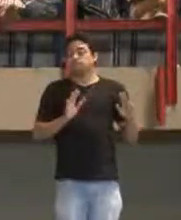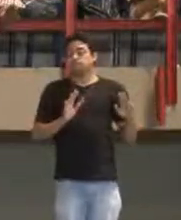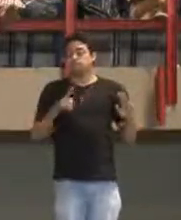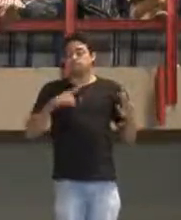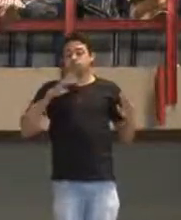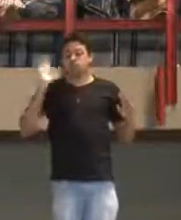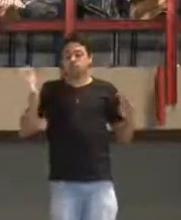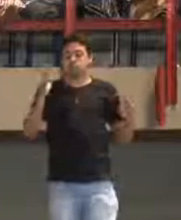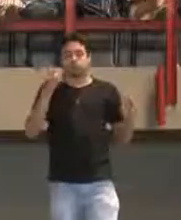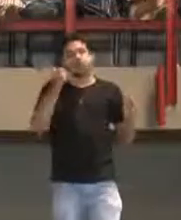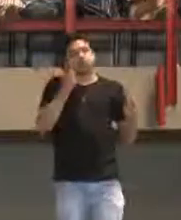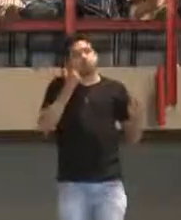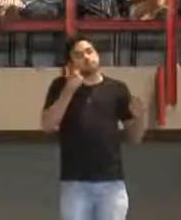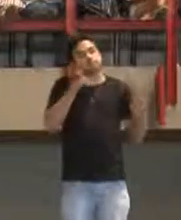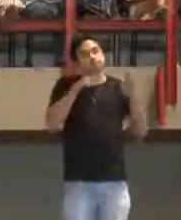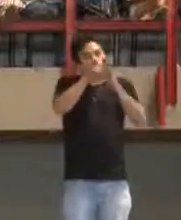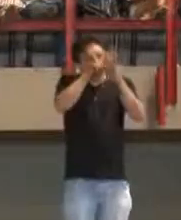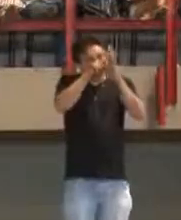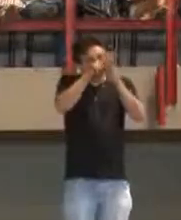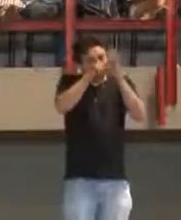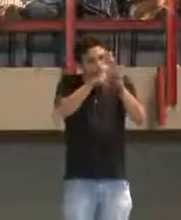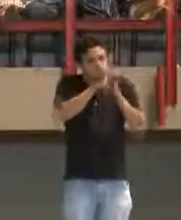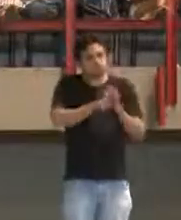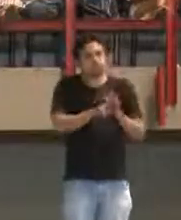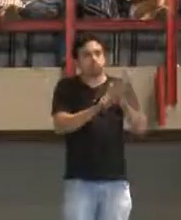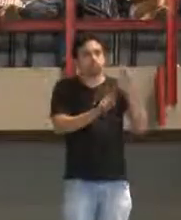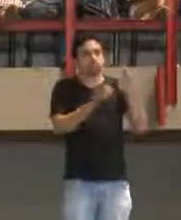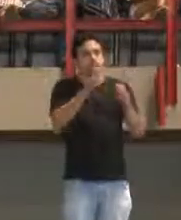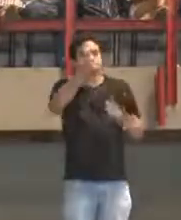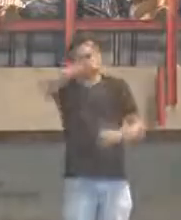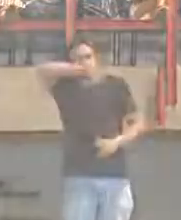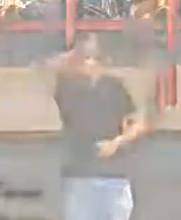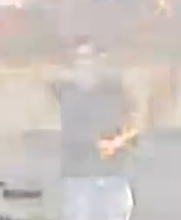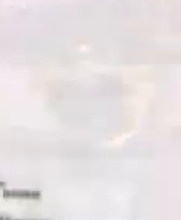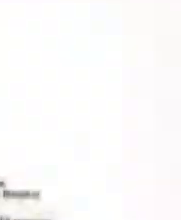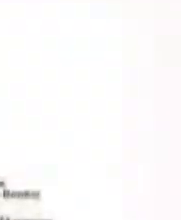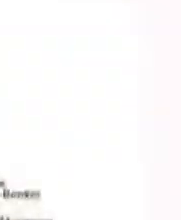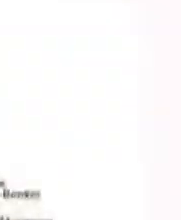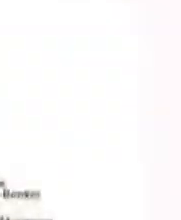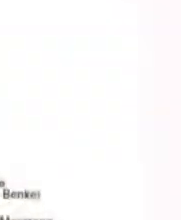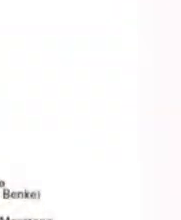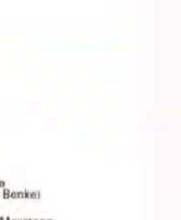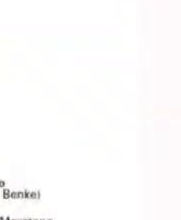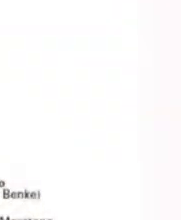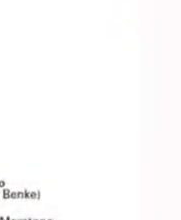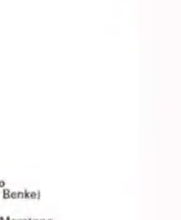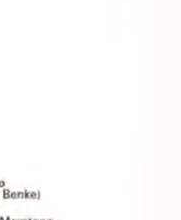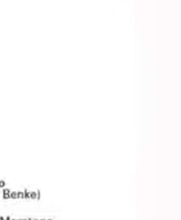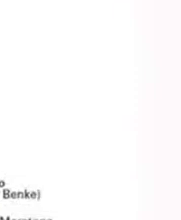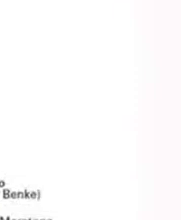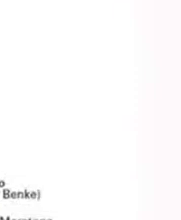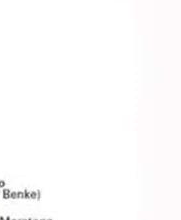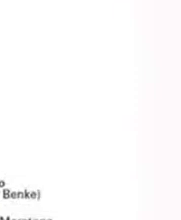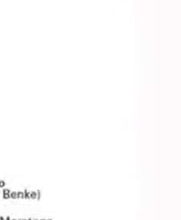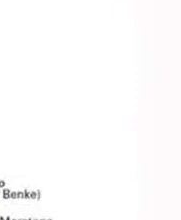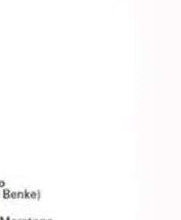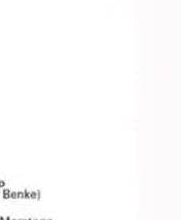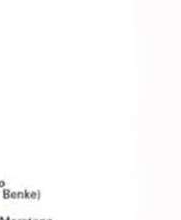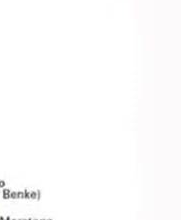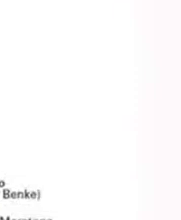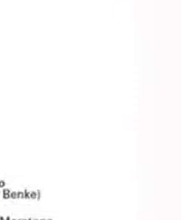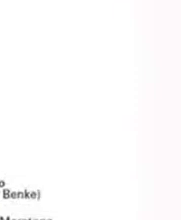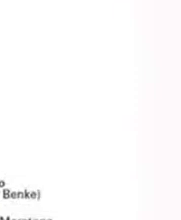foram feitos estudos e foi verificado o seguinte, pessoal, ó, na tabela que você tem aí, se a